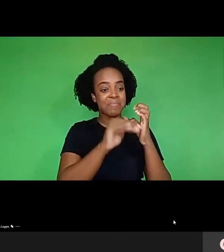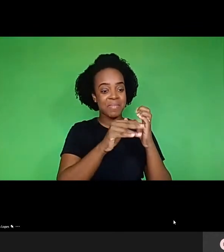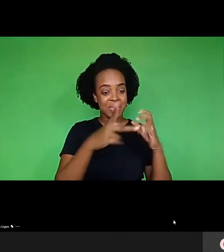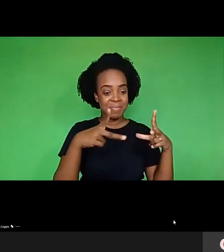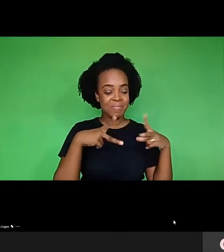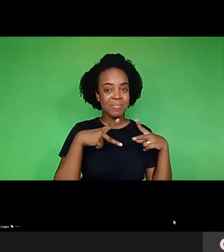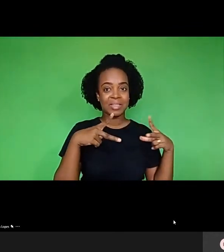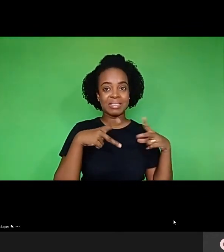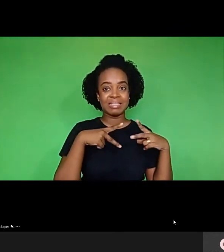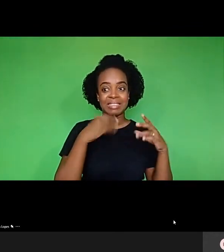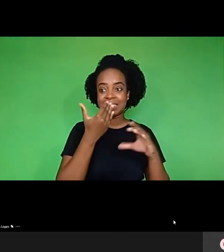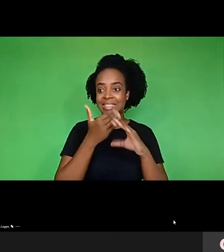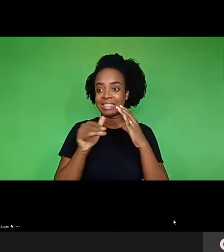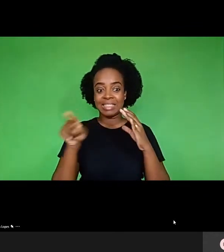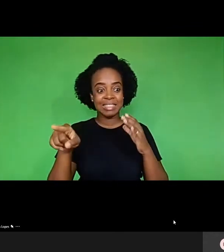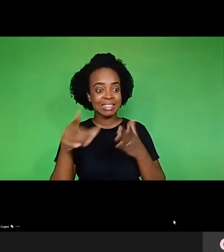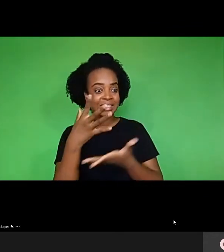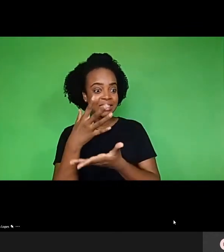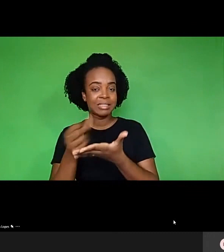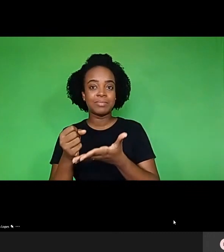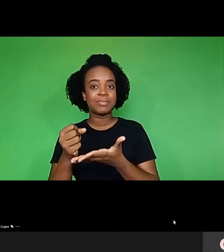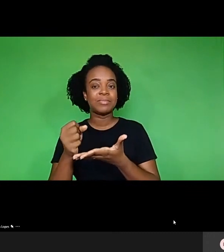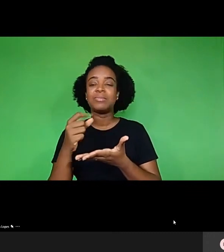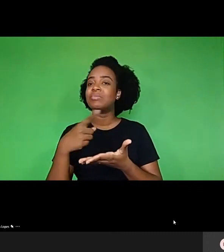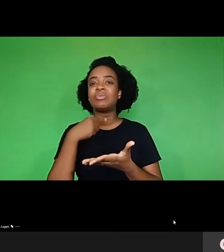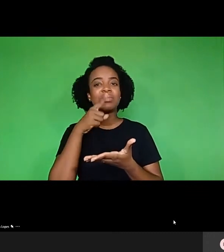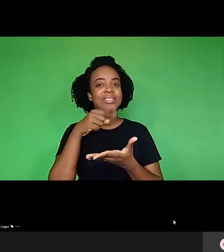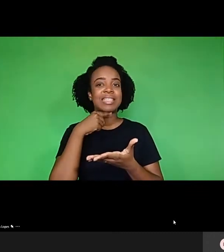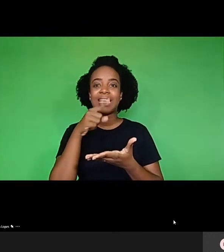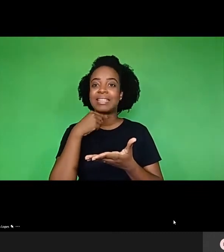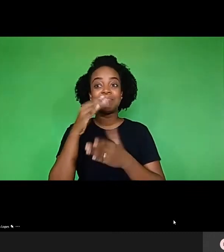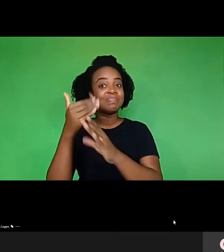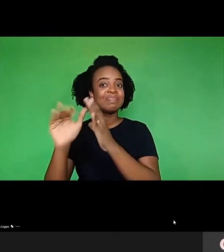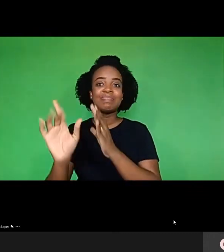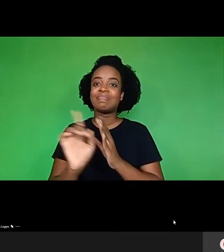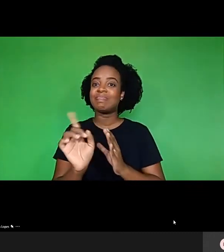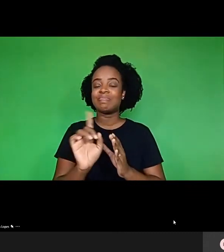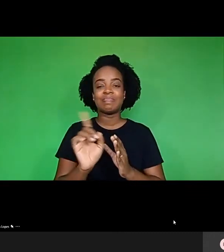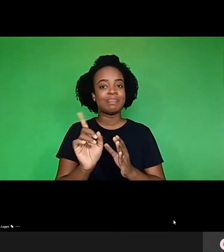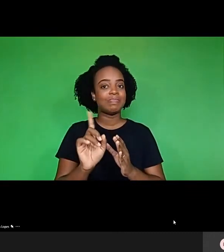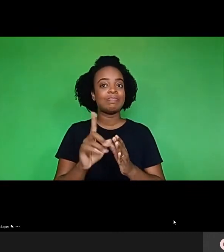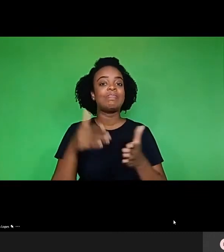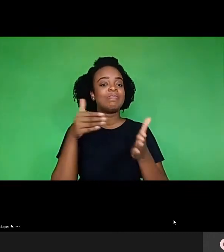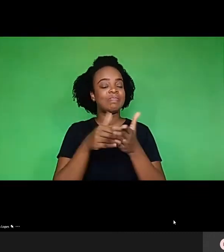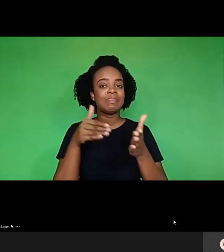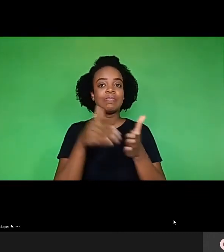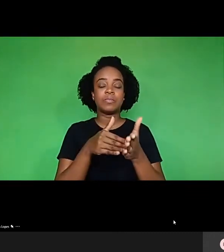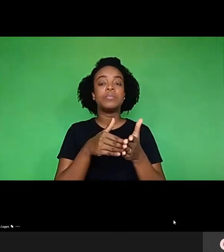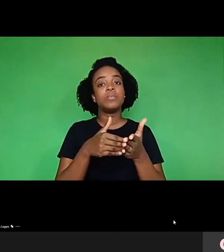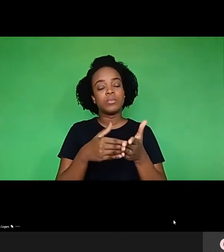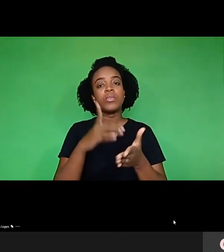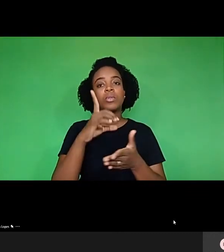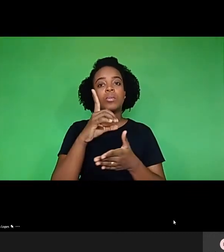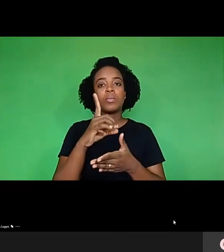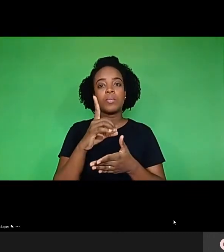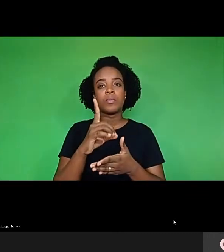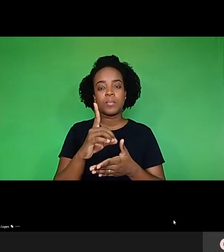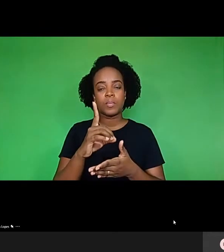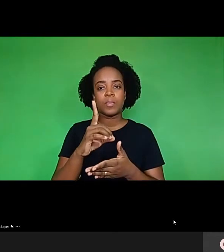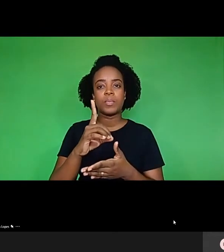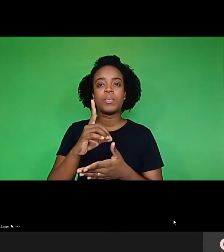e-mails institucionais mesmos. Então, vendo esse problema, né, juntamente com a Diretoria de Assuntos